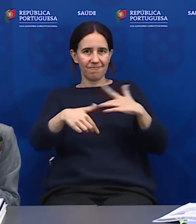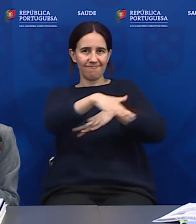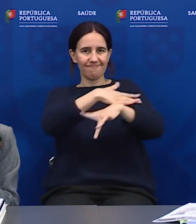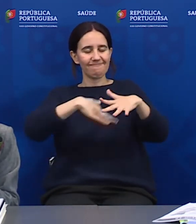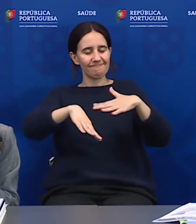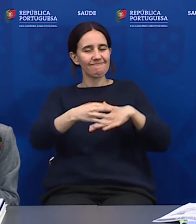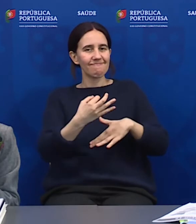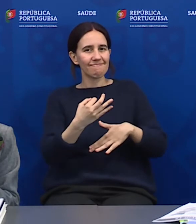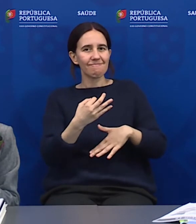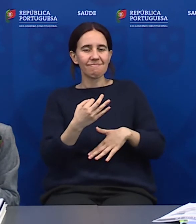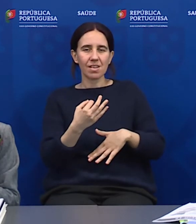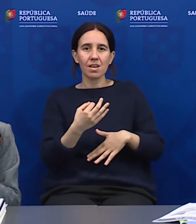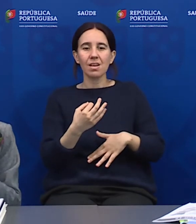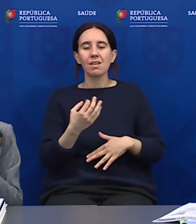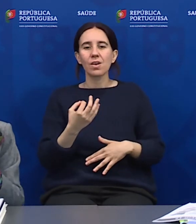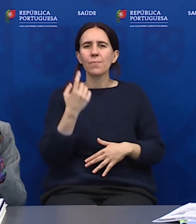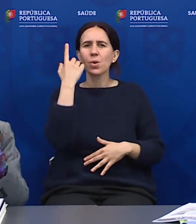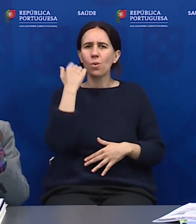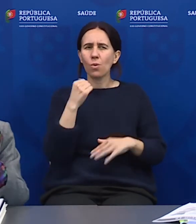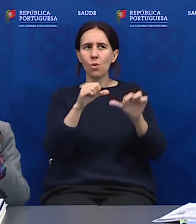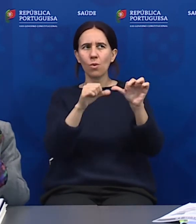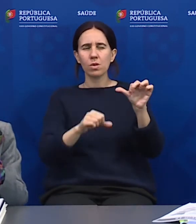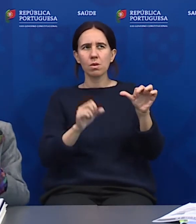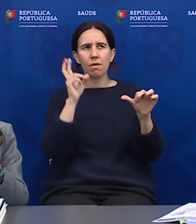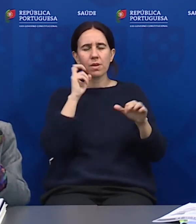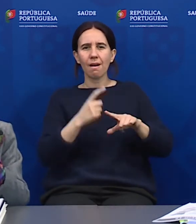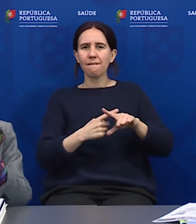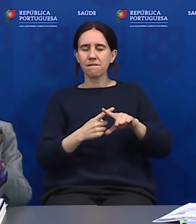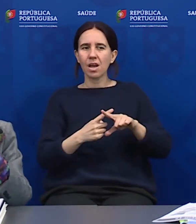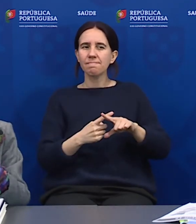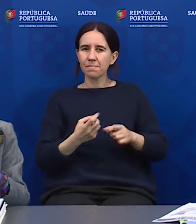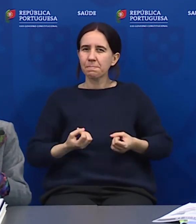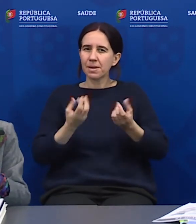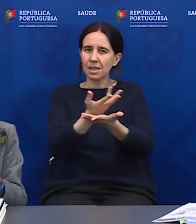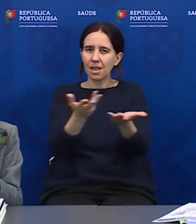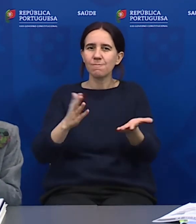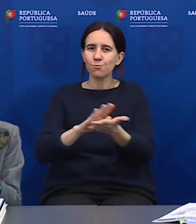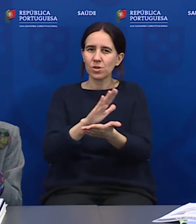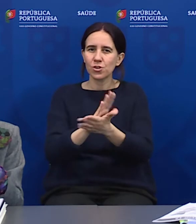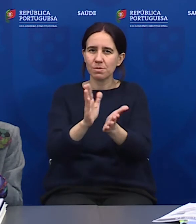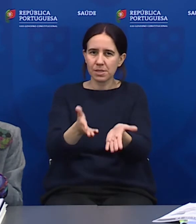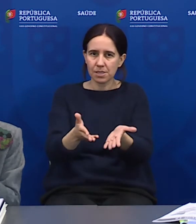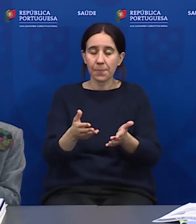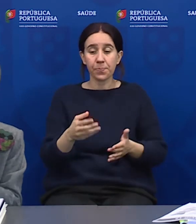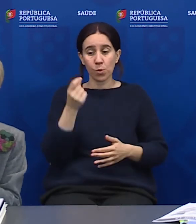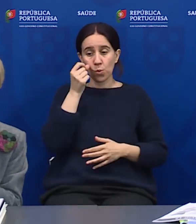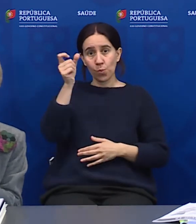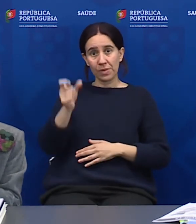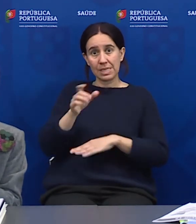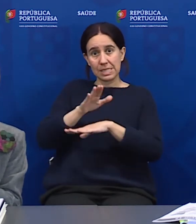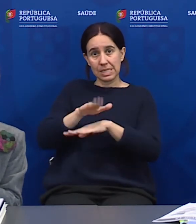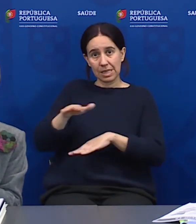Isso é que sim, pode travar. Ontem ouvi uma coisa muito interessante que não posso deixar de partilhar com os jornalistas. Um cientista